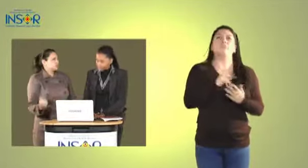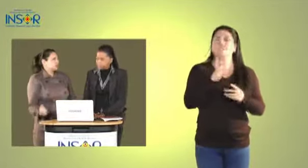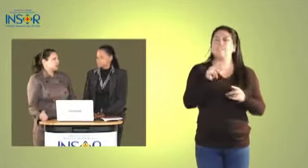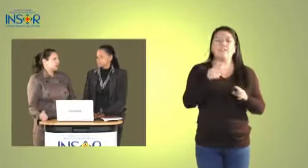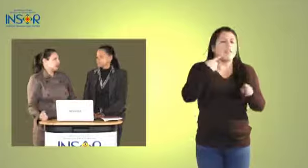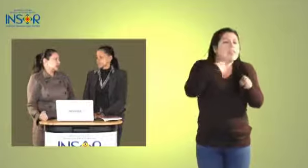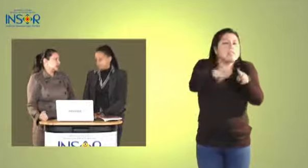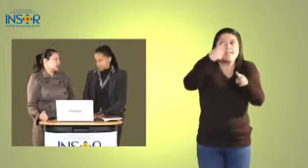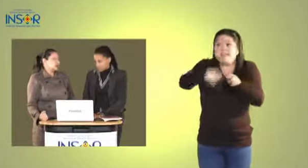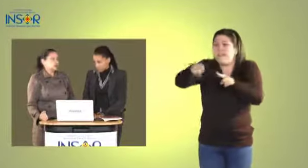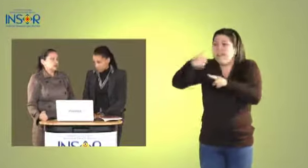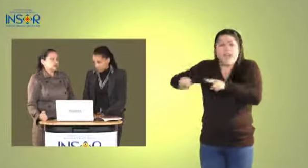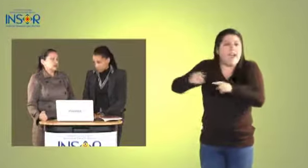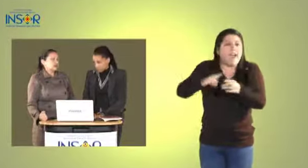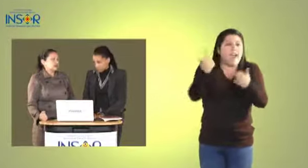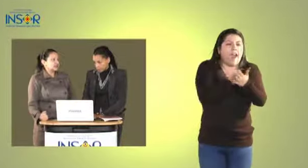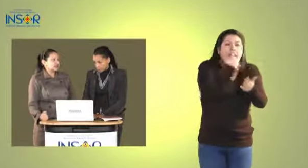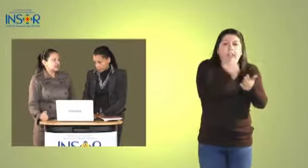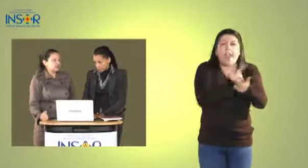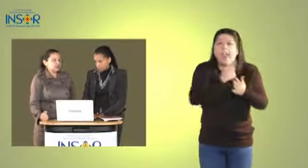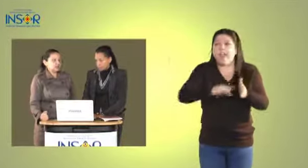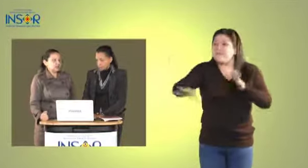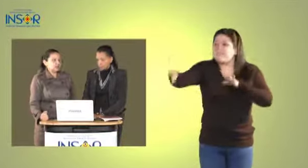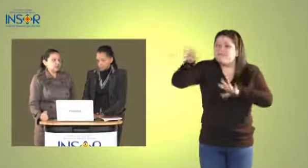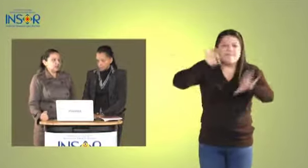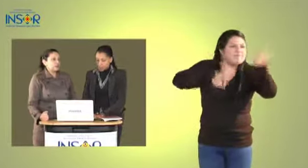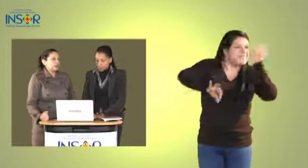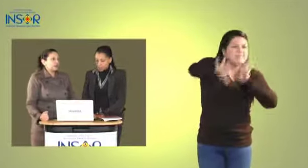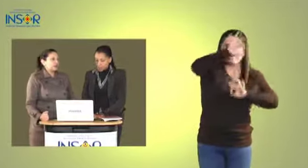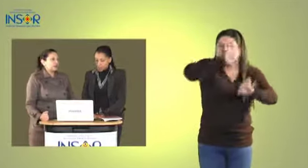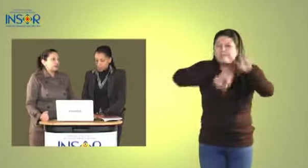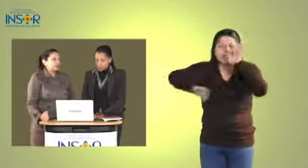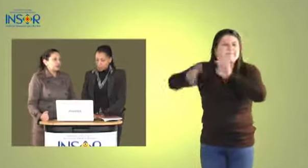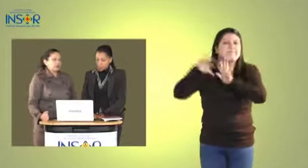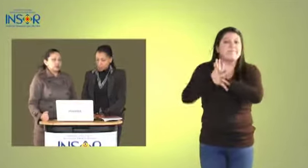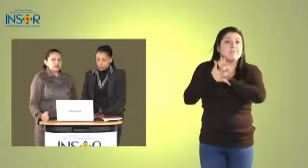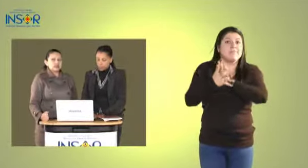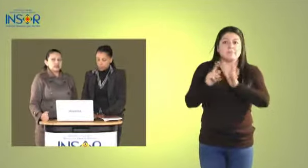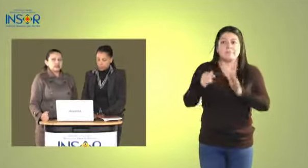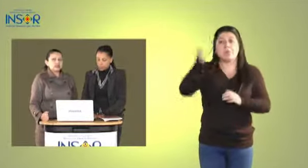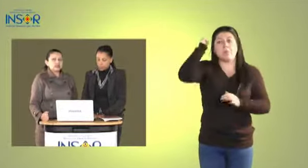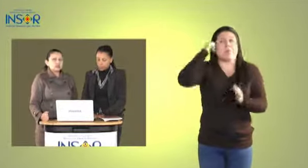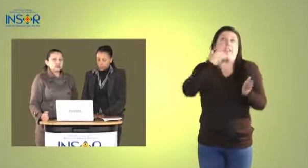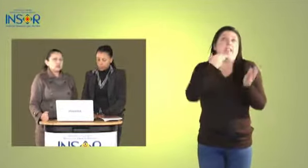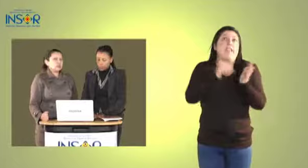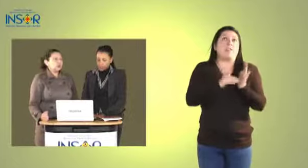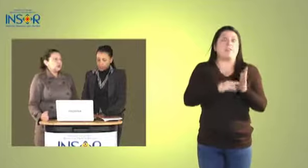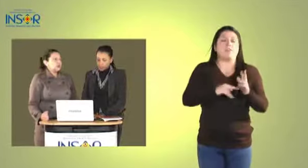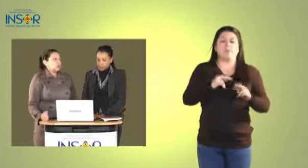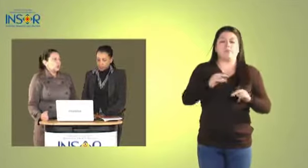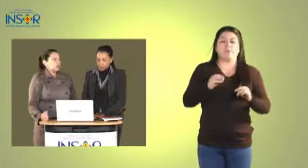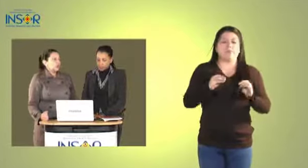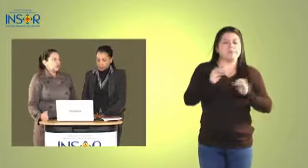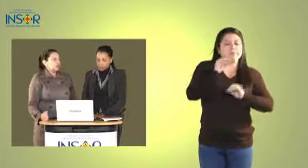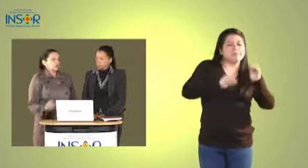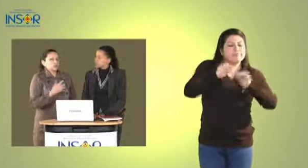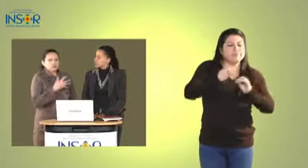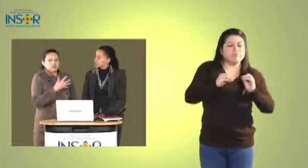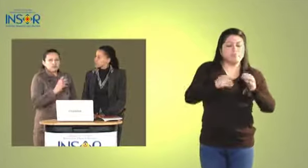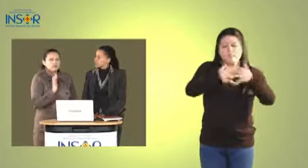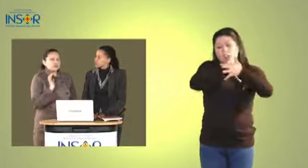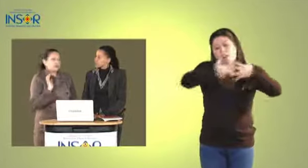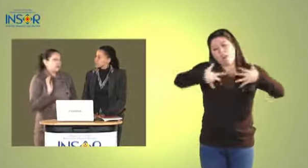múltiples posibilidades de libros donde puede ella sacar la información. Entonces, si la profesora hizo una construcción de un